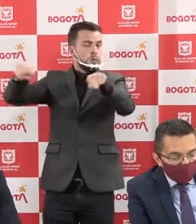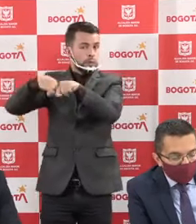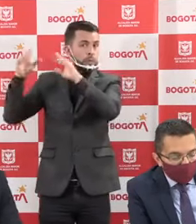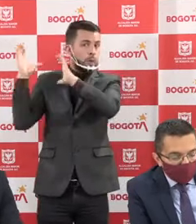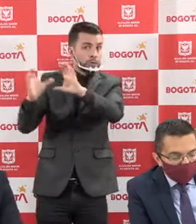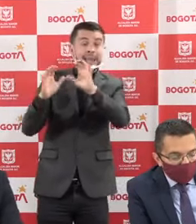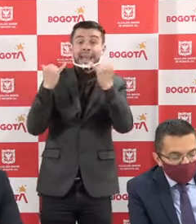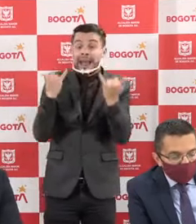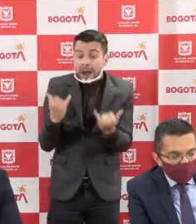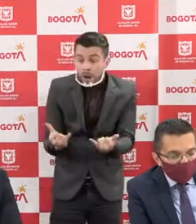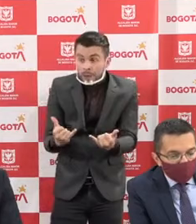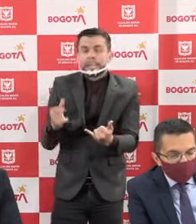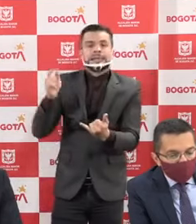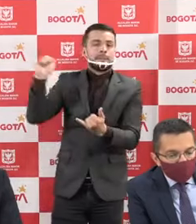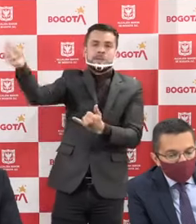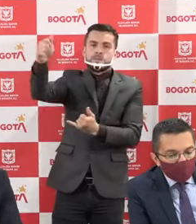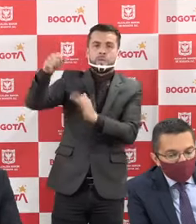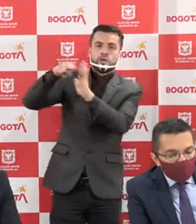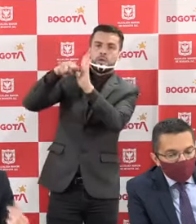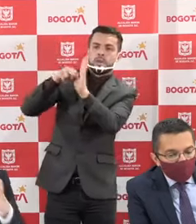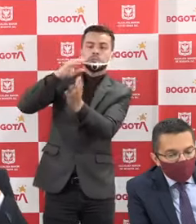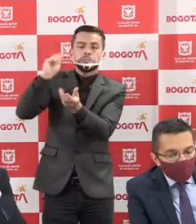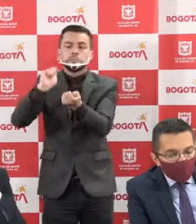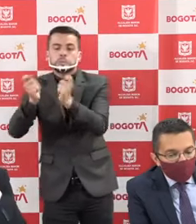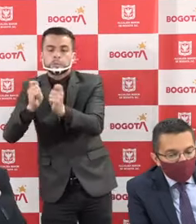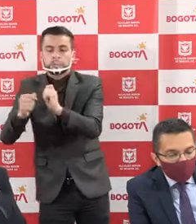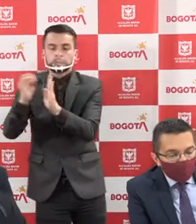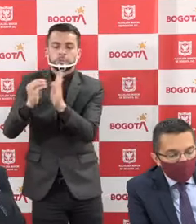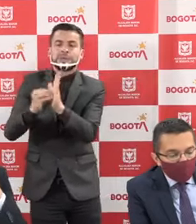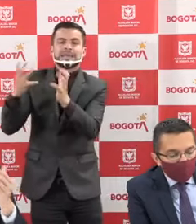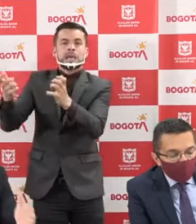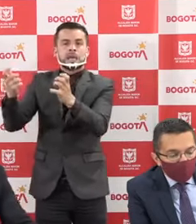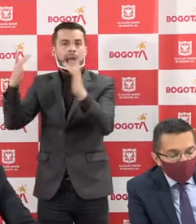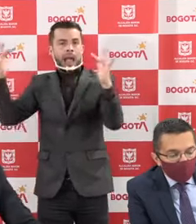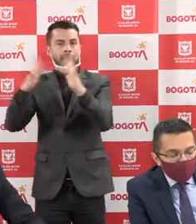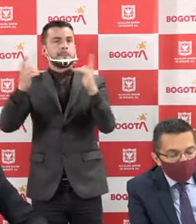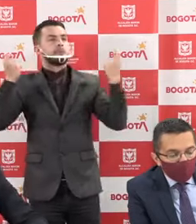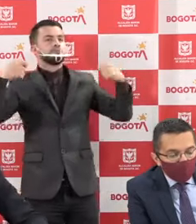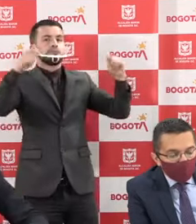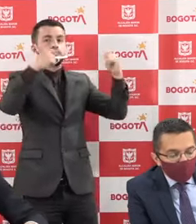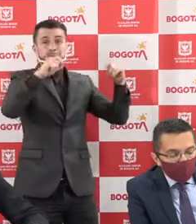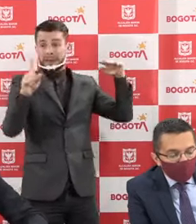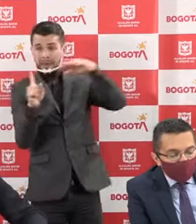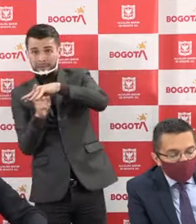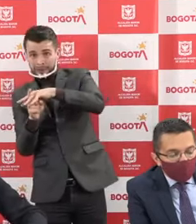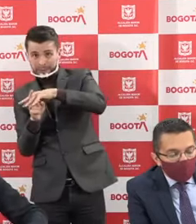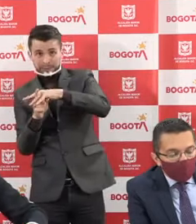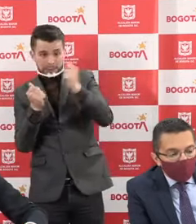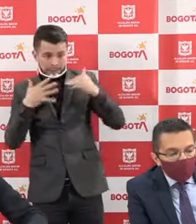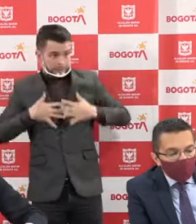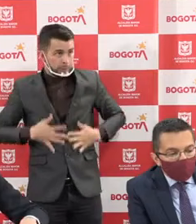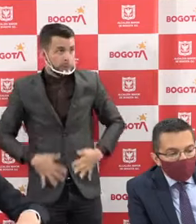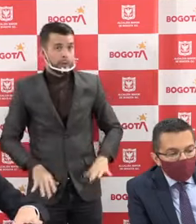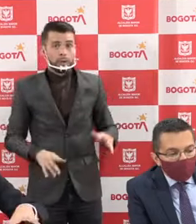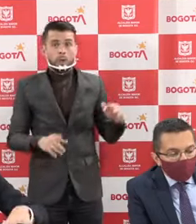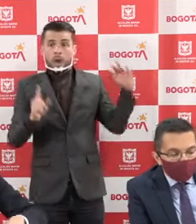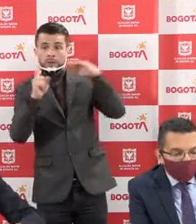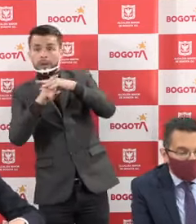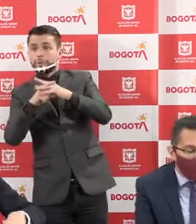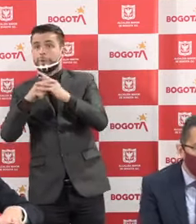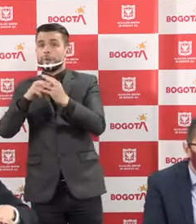para que en todo momento realicen la actividad económica sin tener mayor afectación a sus ingresos pero